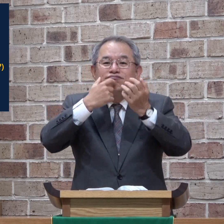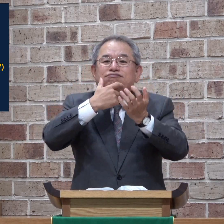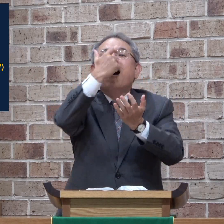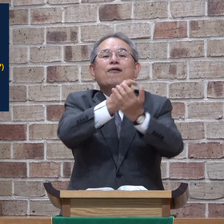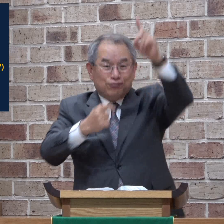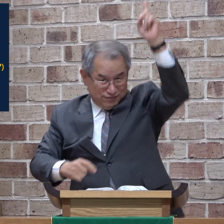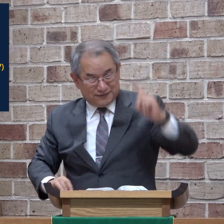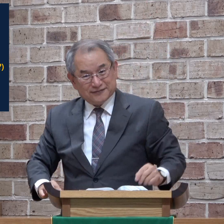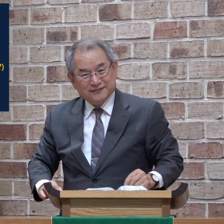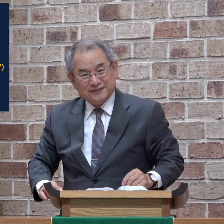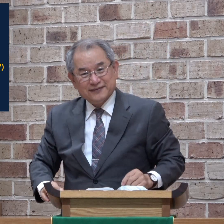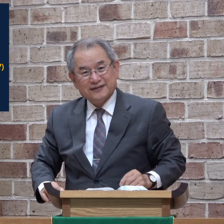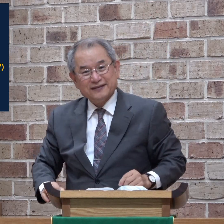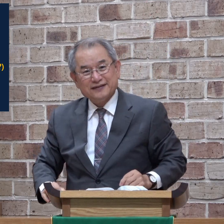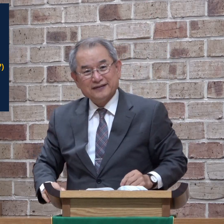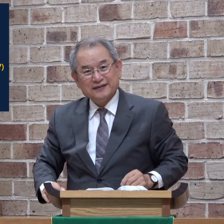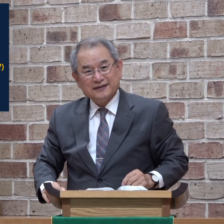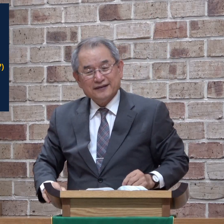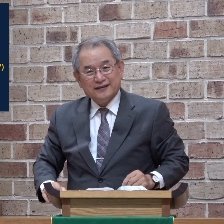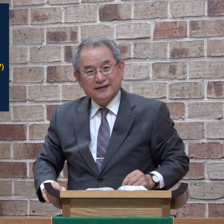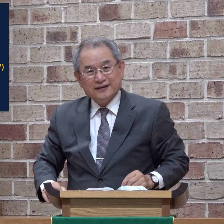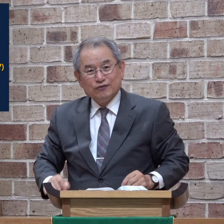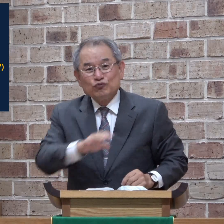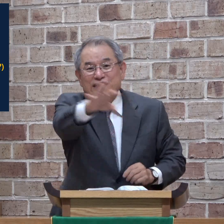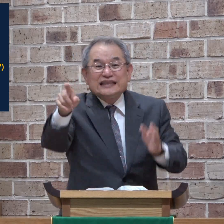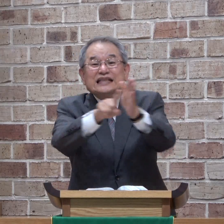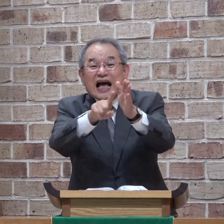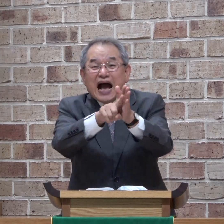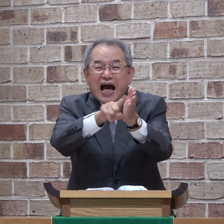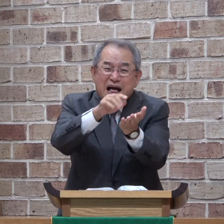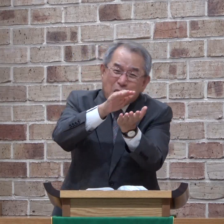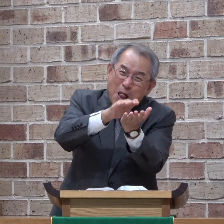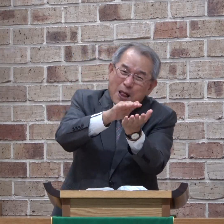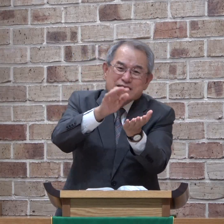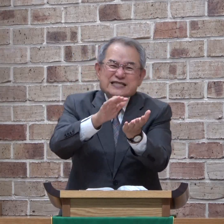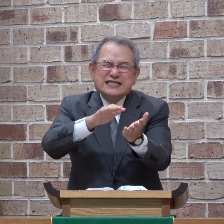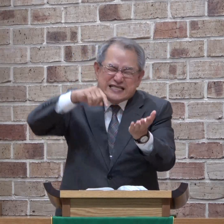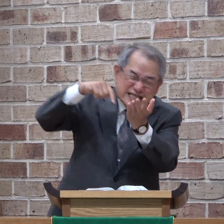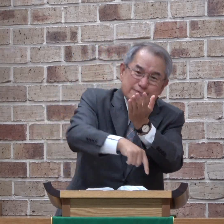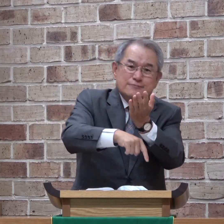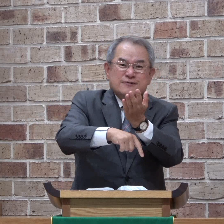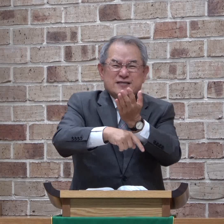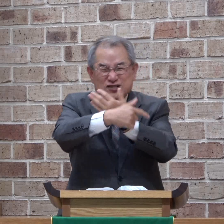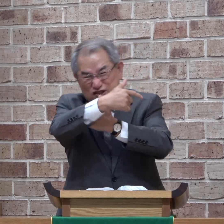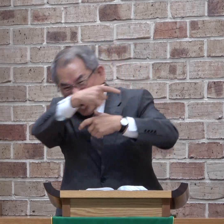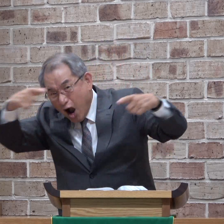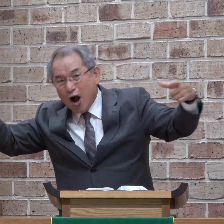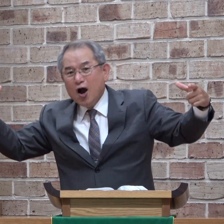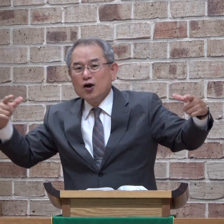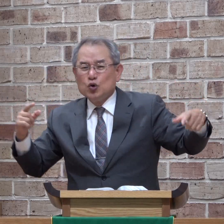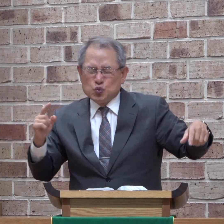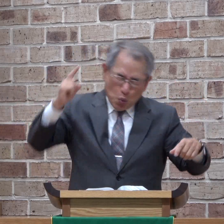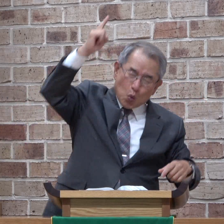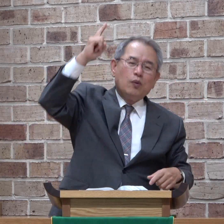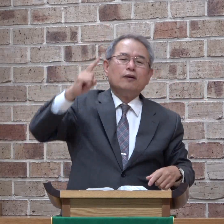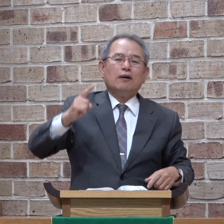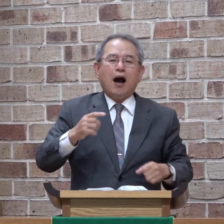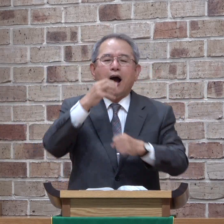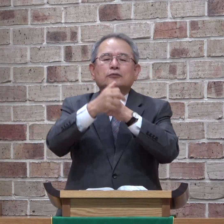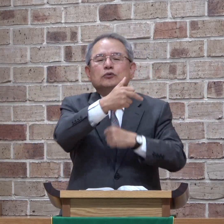주님은 그때도 감동하십니다. 우리의 신앙이 얕은 것이 아니라 크고 넓고 높기를 원하십니다.